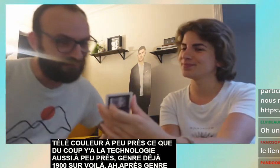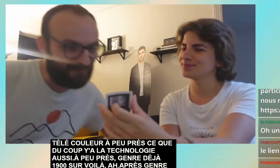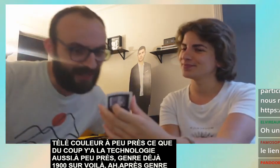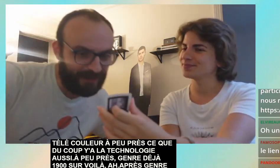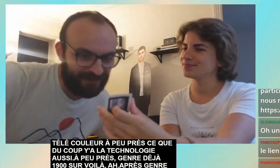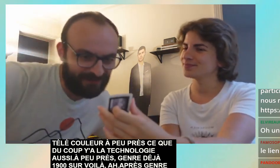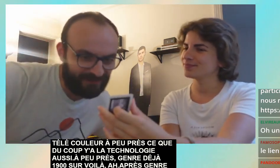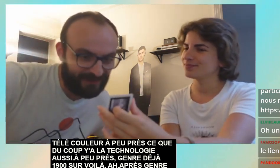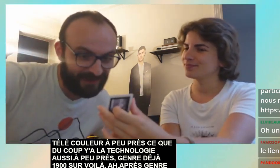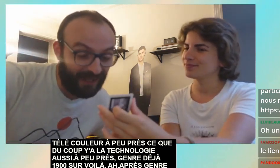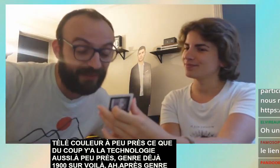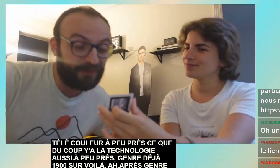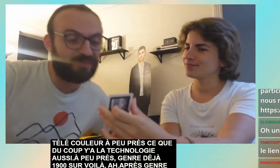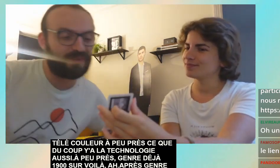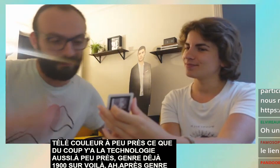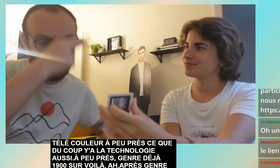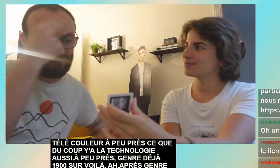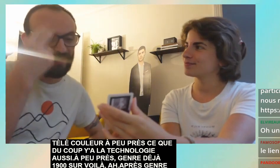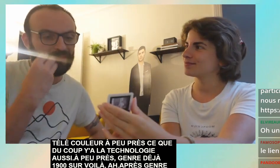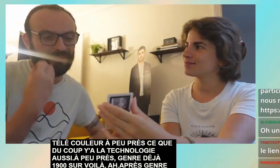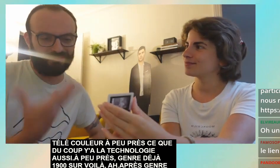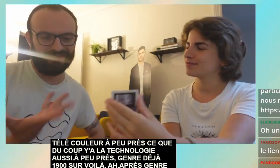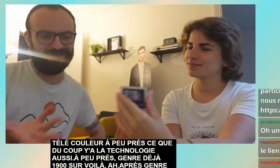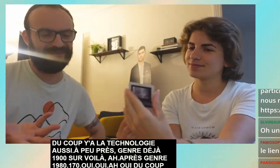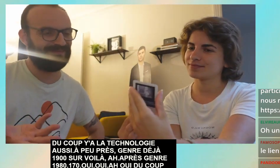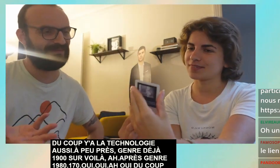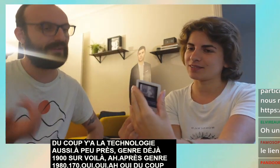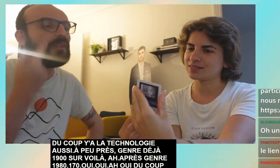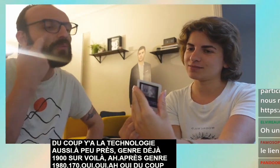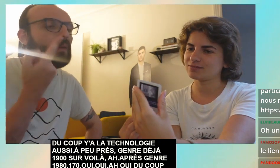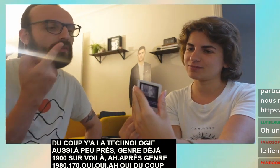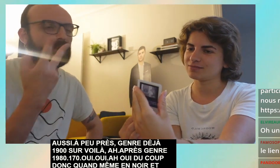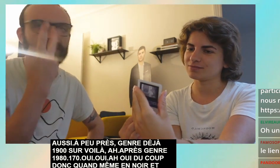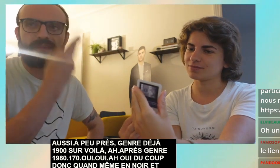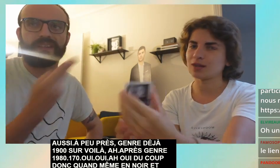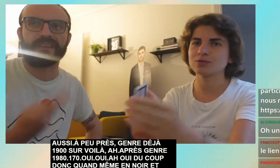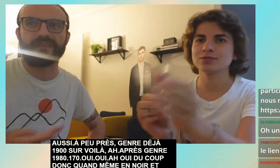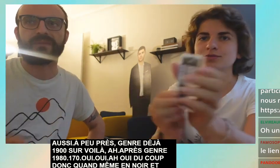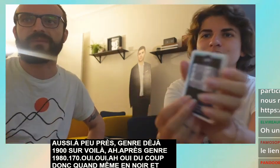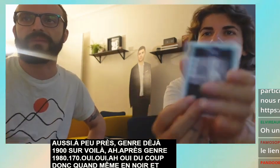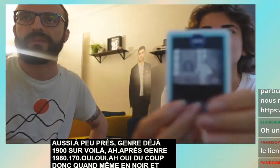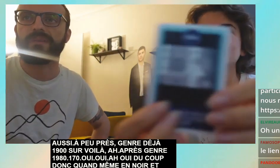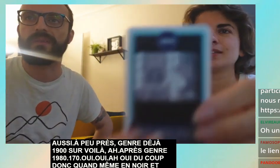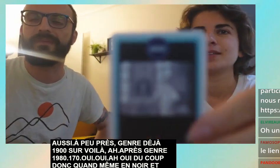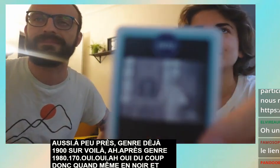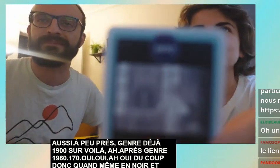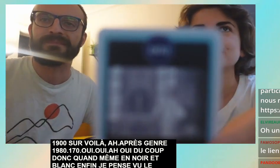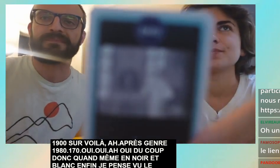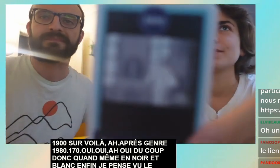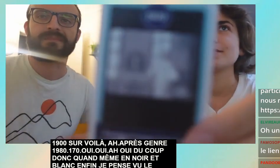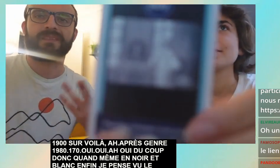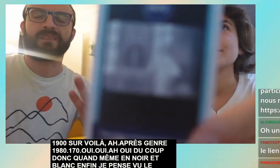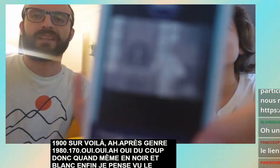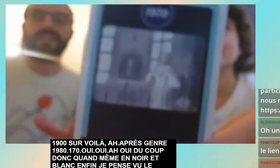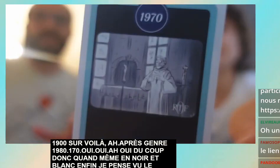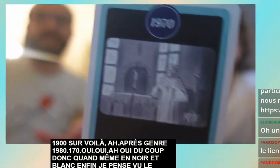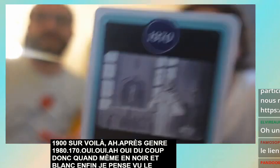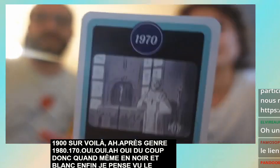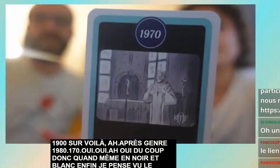Eh bien. Ah oui, du coup, donc quand même en noir et blanc. Enfin, je pense, vu le dessin, du coup, vous avez le dessin, voilà, qui